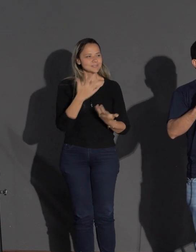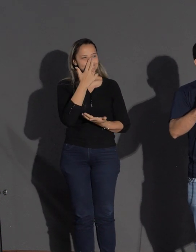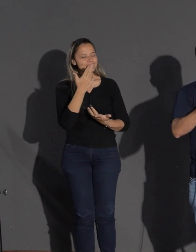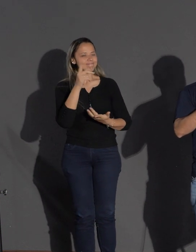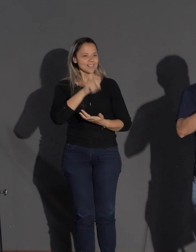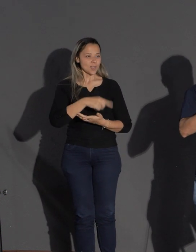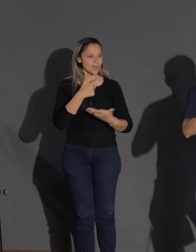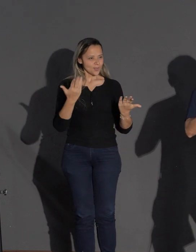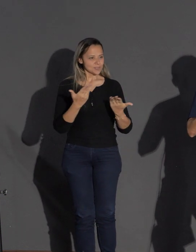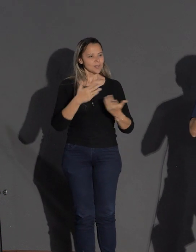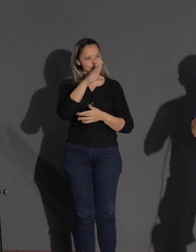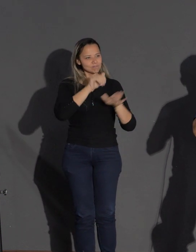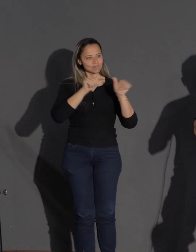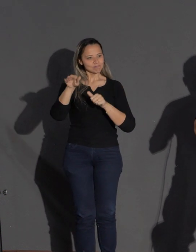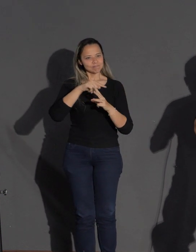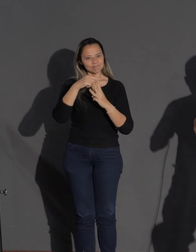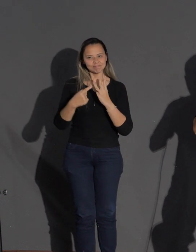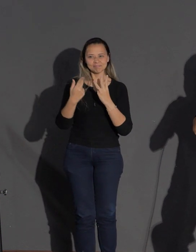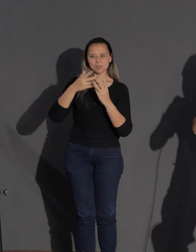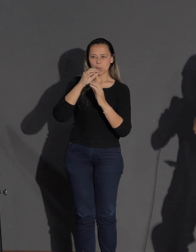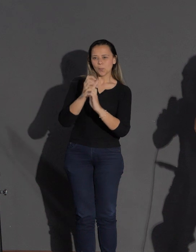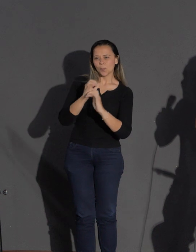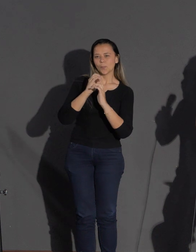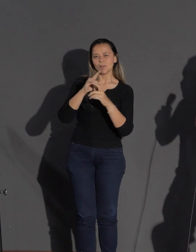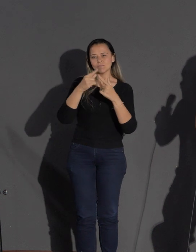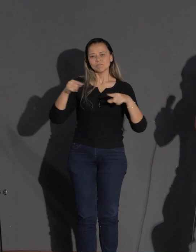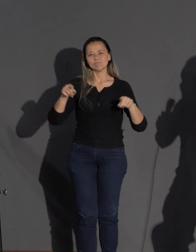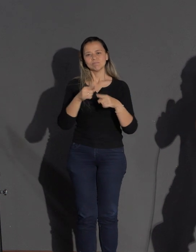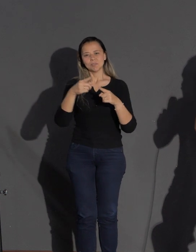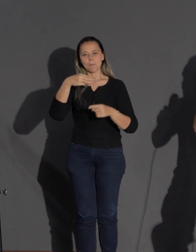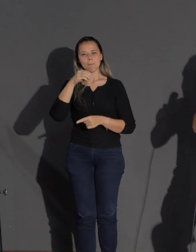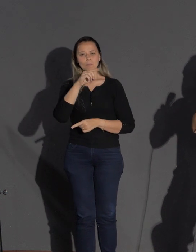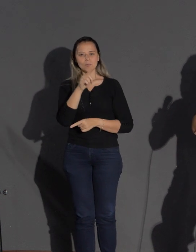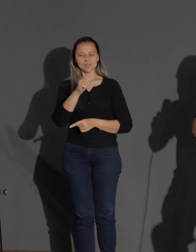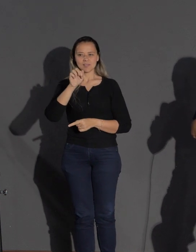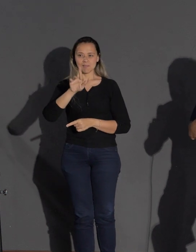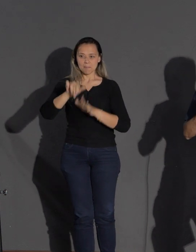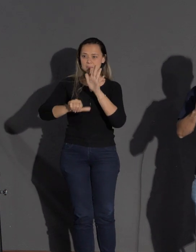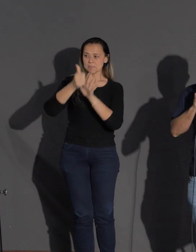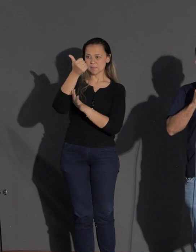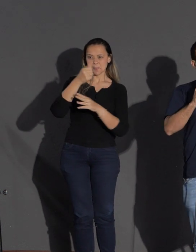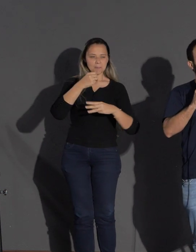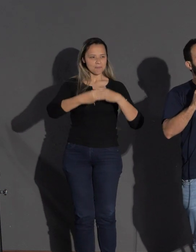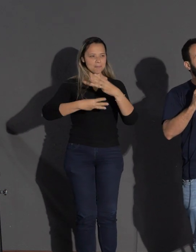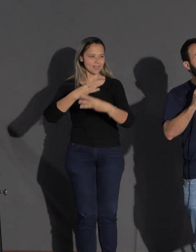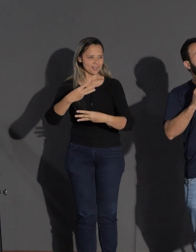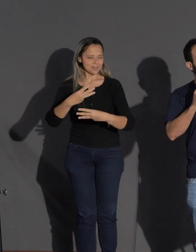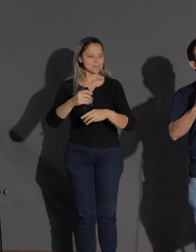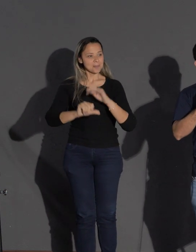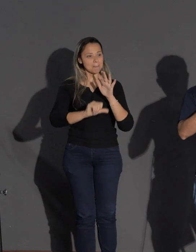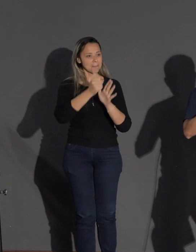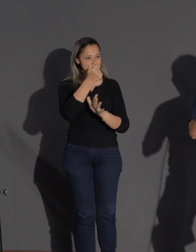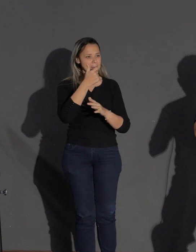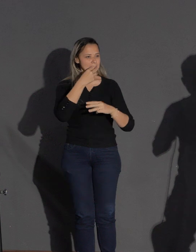Então, eles vão apresentar aqui um trio, um arranjo da Serenata do Mozart, o primeiro movimento, a primeira